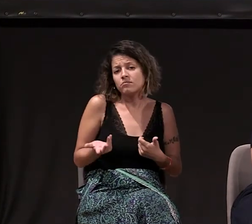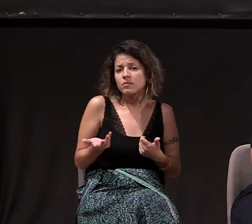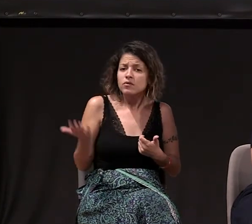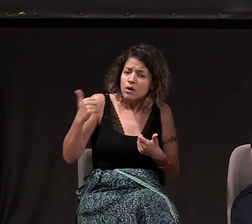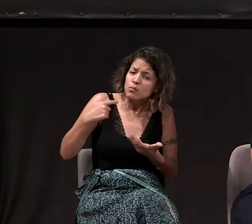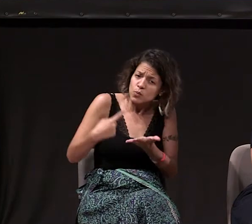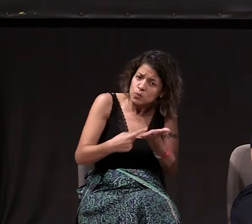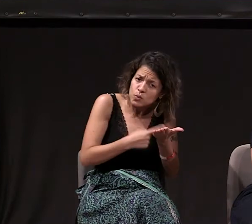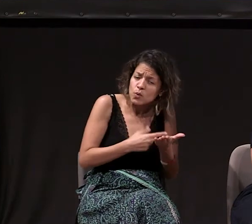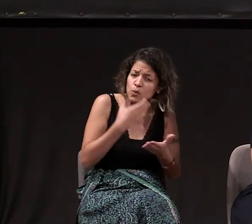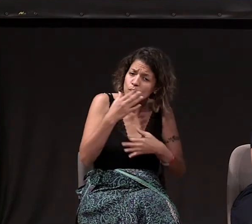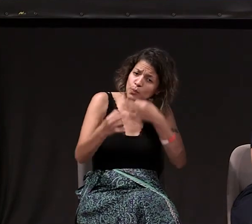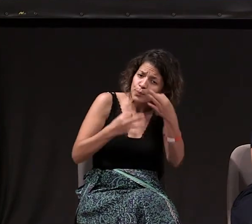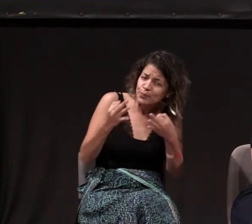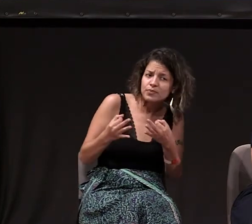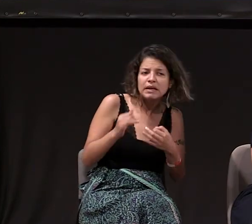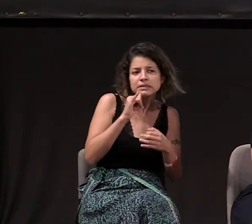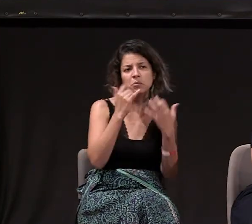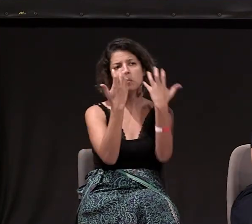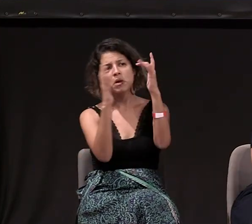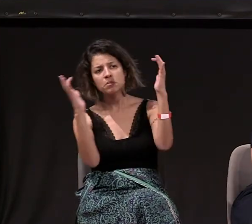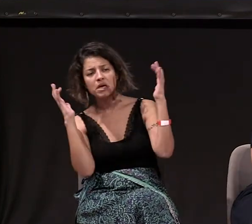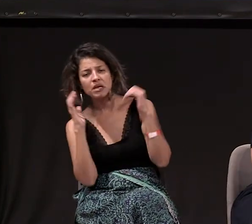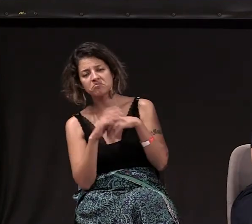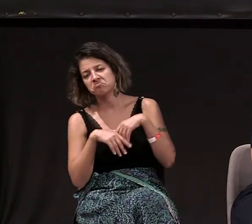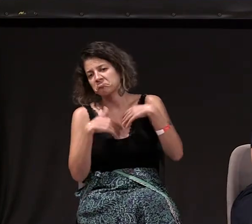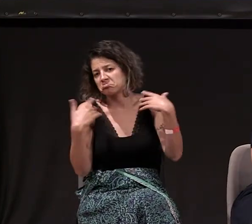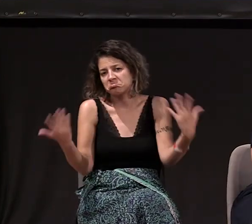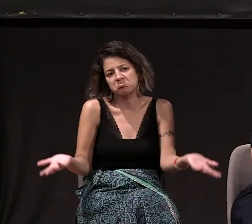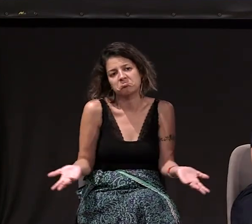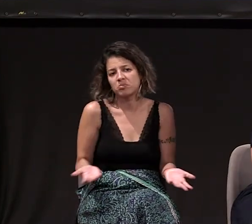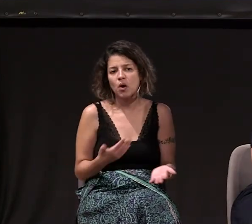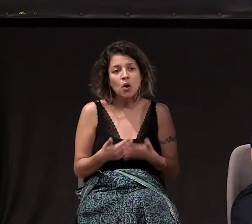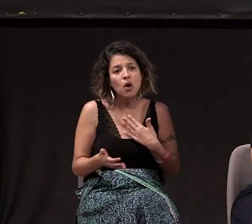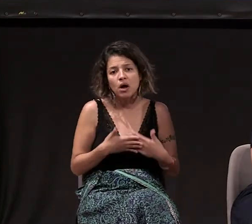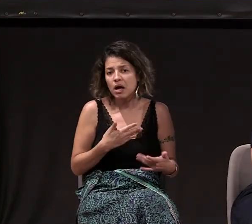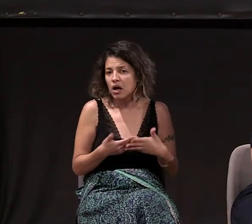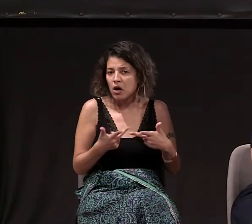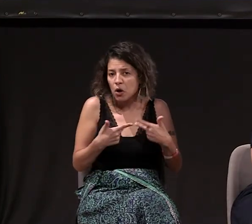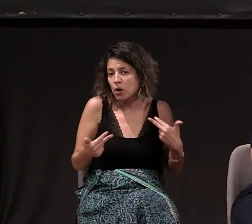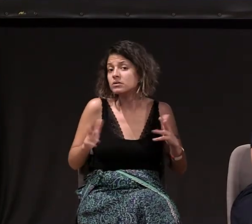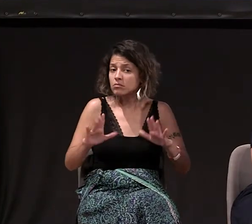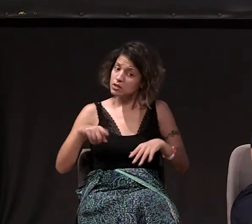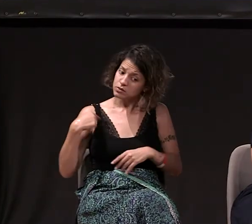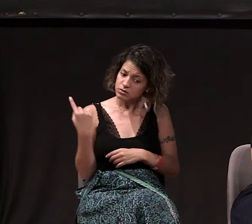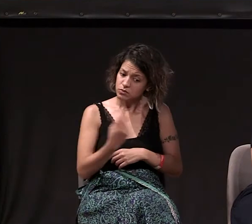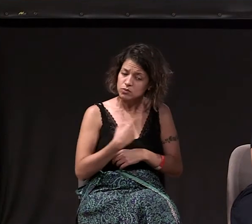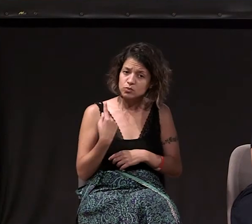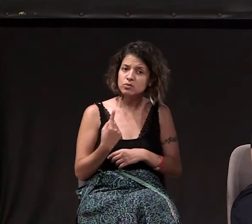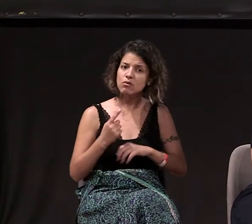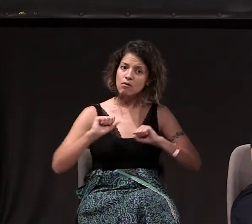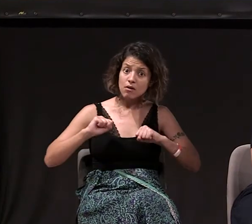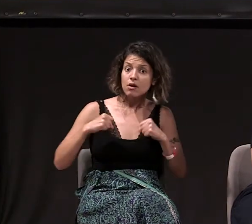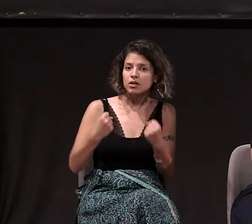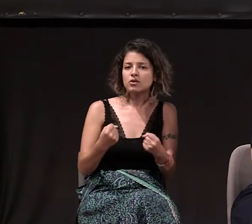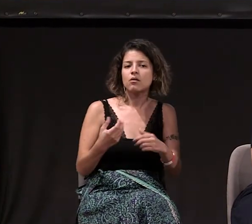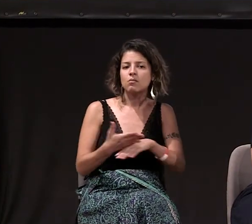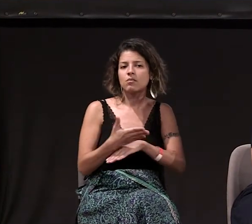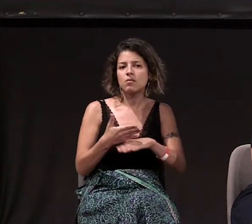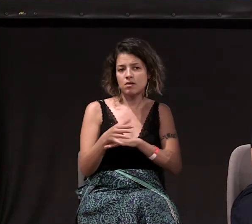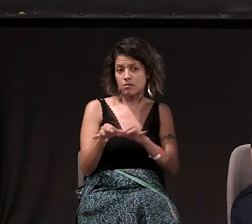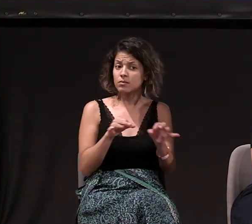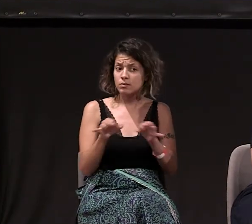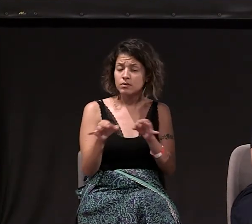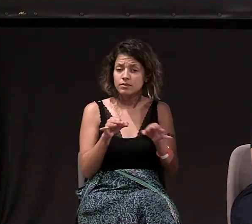para quê? Para o meio ambiente, para, sei lá, qualquer coisa, mas que todos engajados em algum projeto.